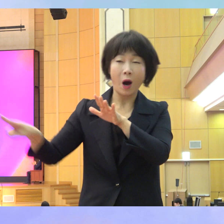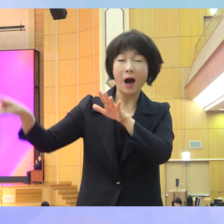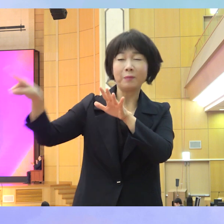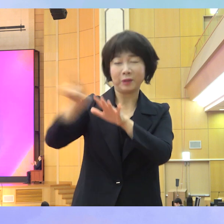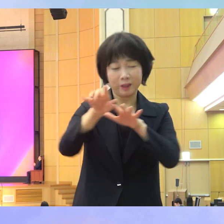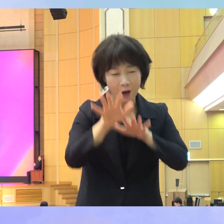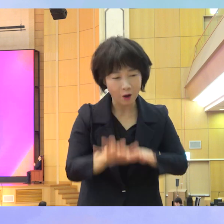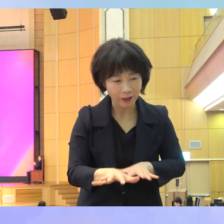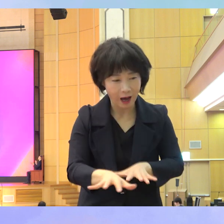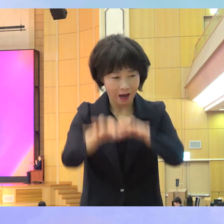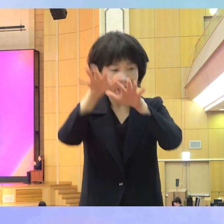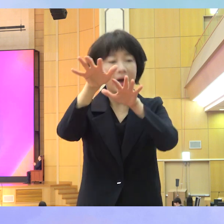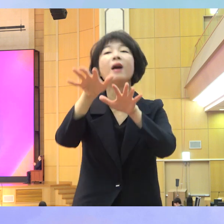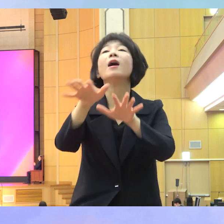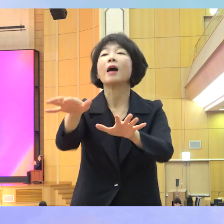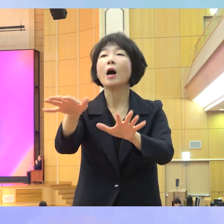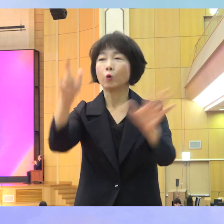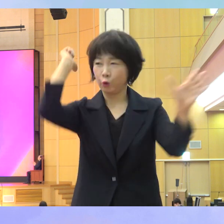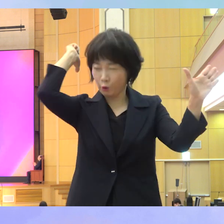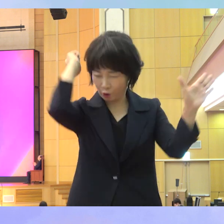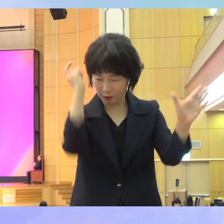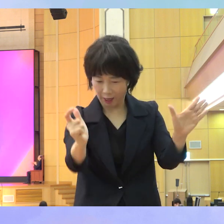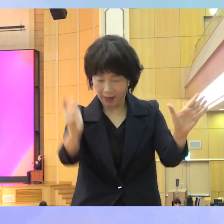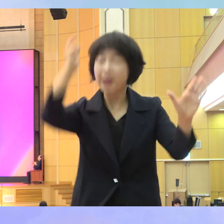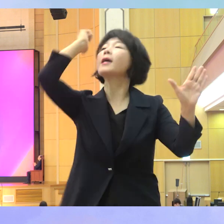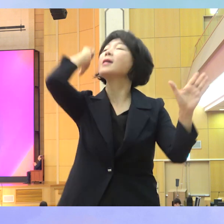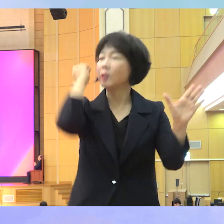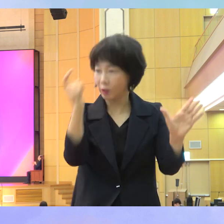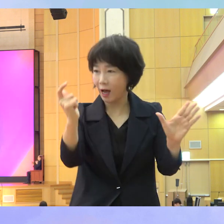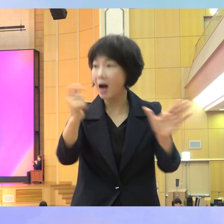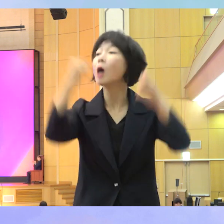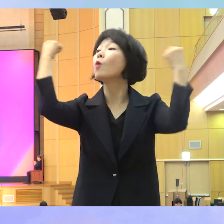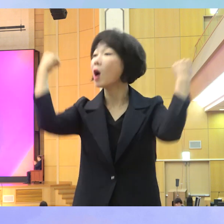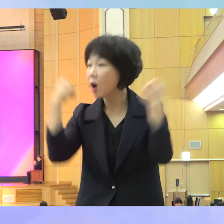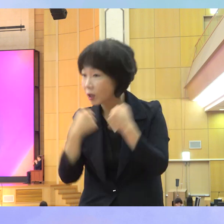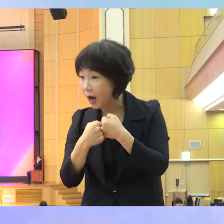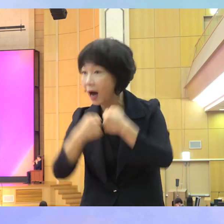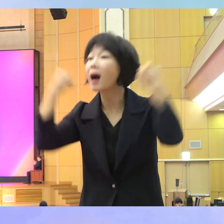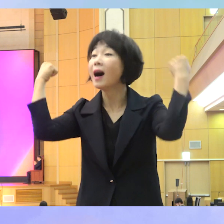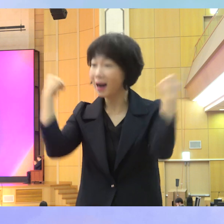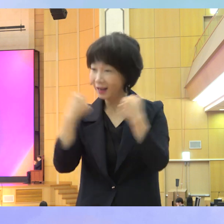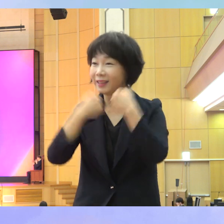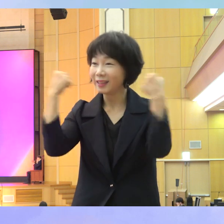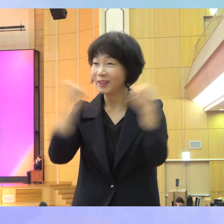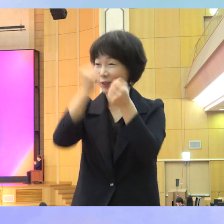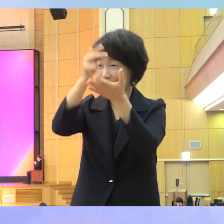기들고 앞서 나가 굳세게 싸워.